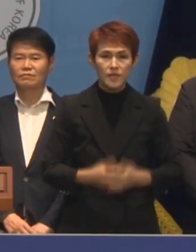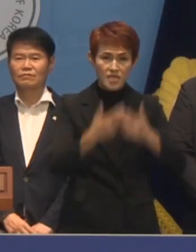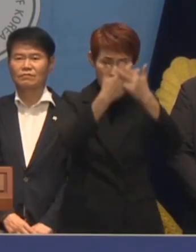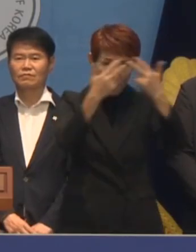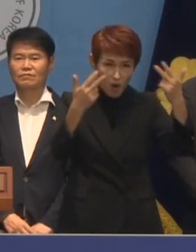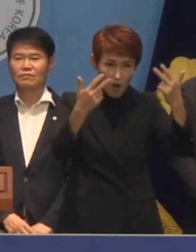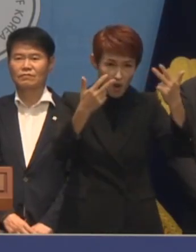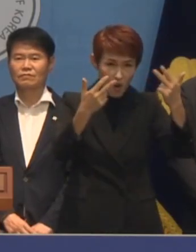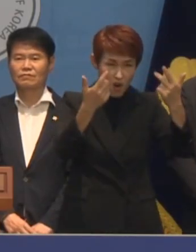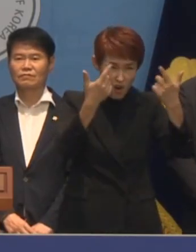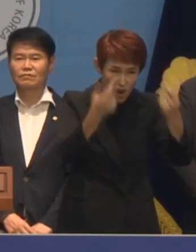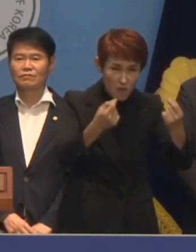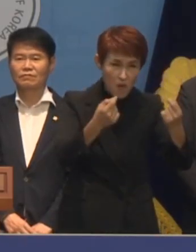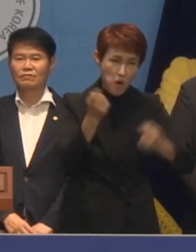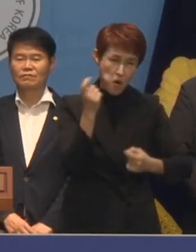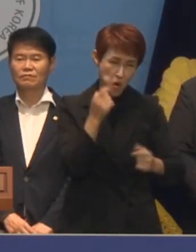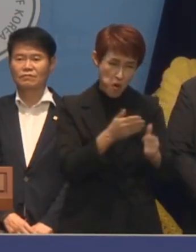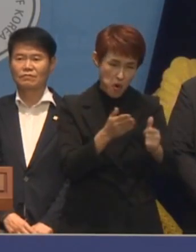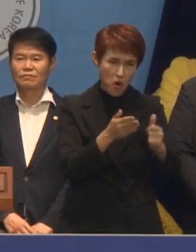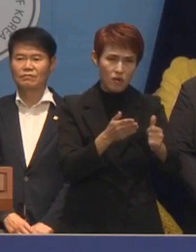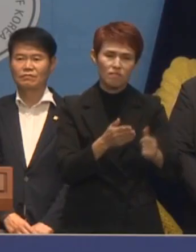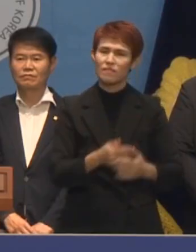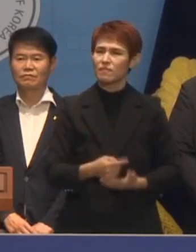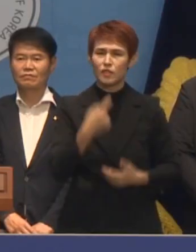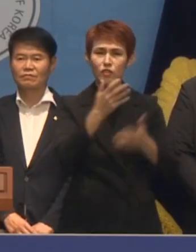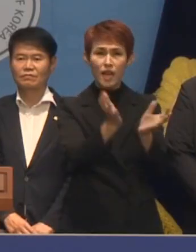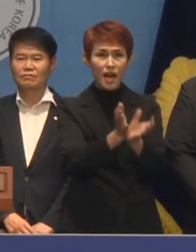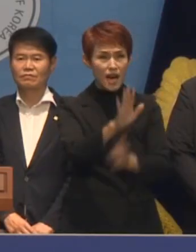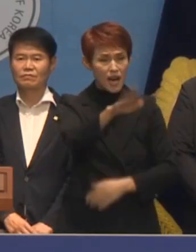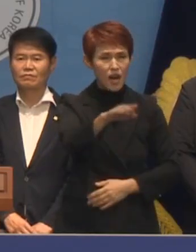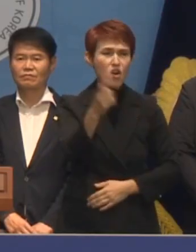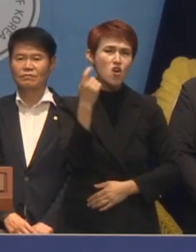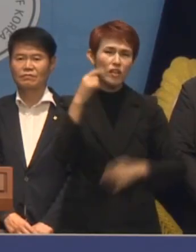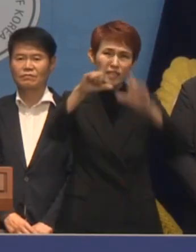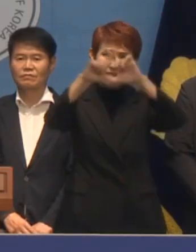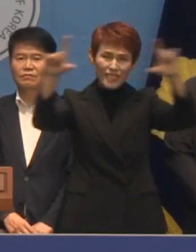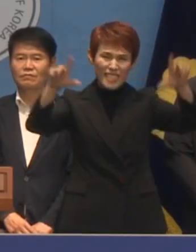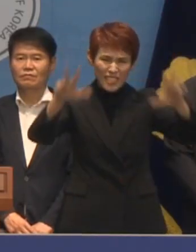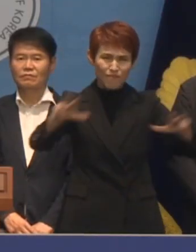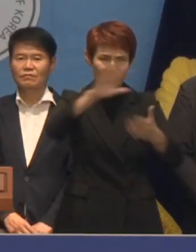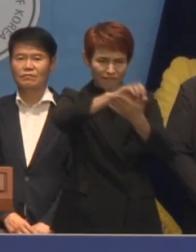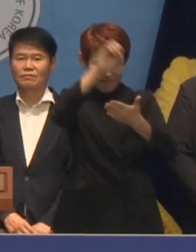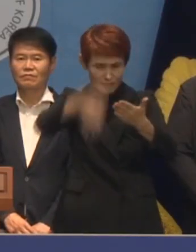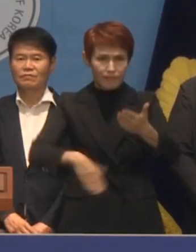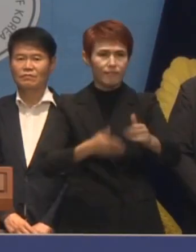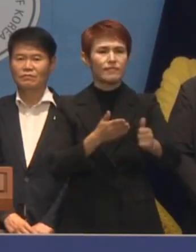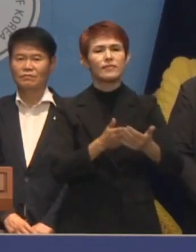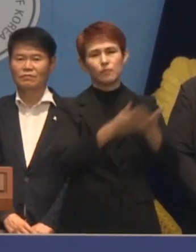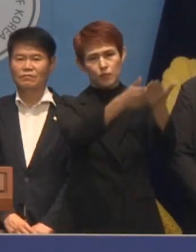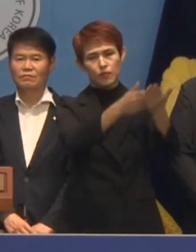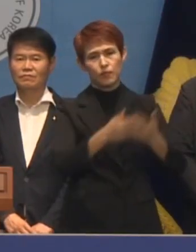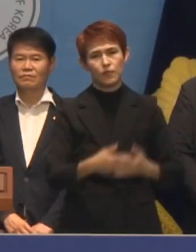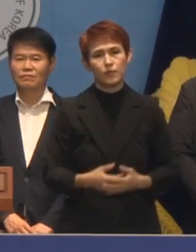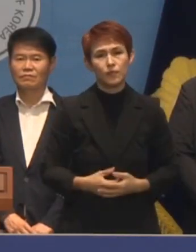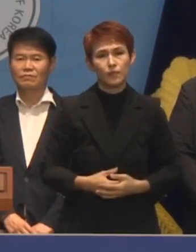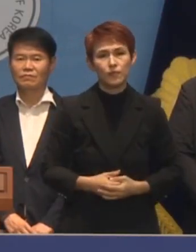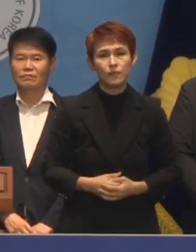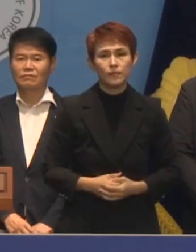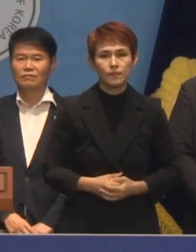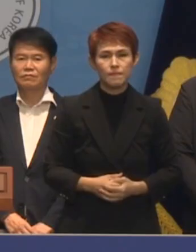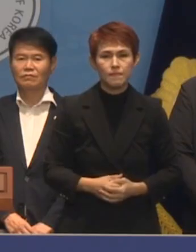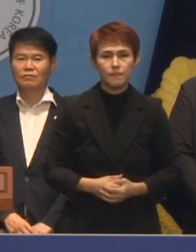이재명식 거짓 선동, 민주당은 거짓 현수막 당장 철거하라.